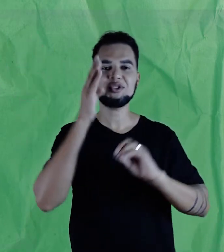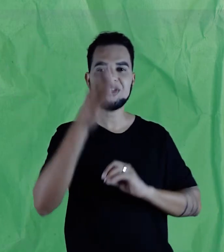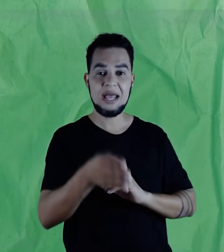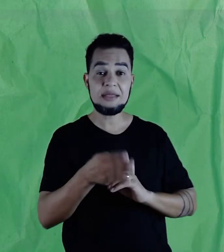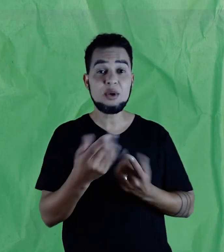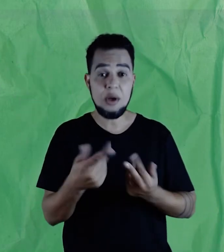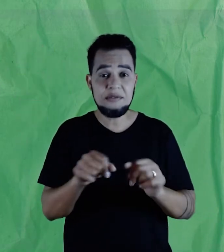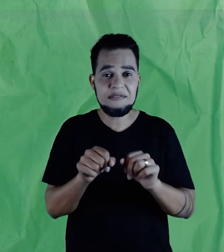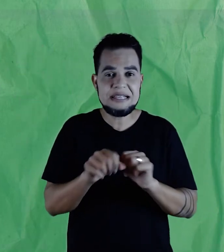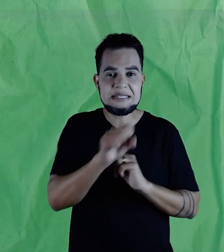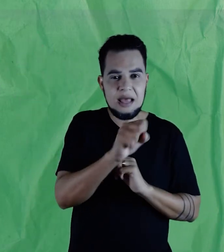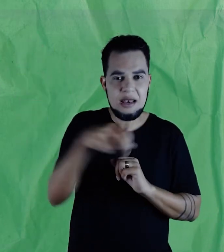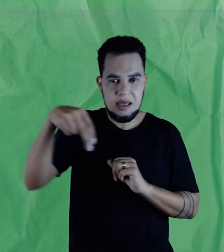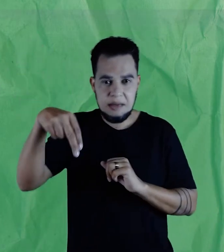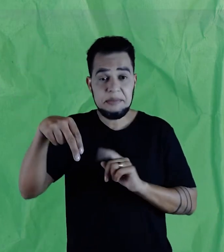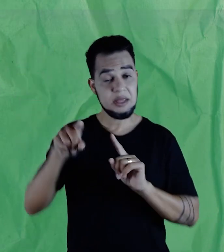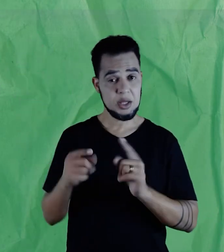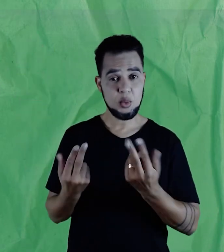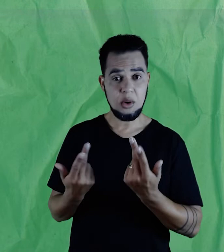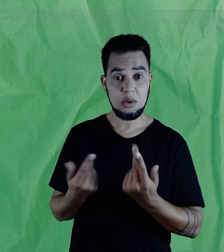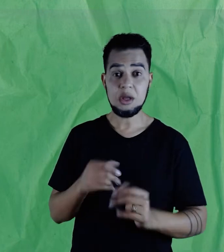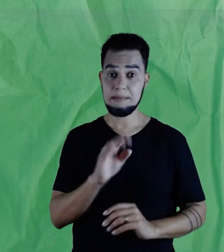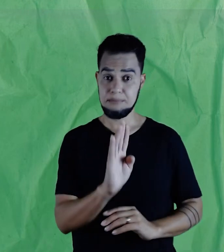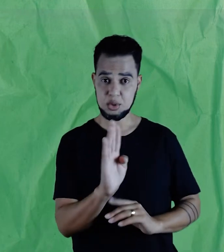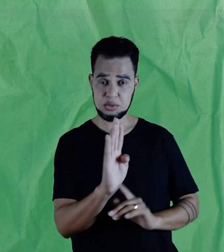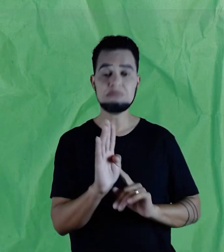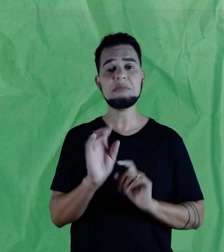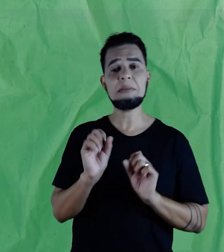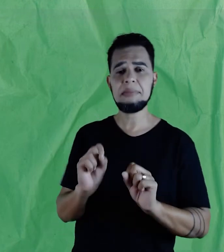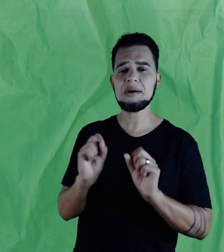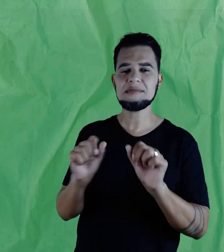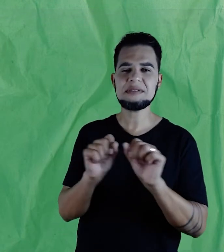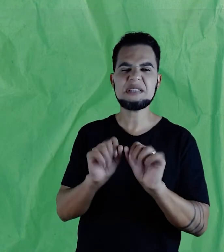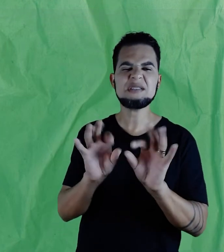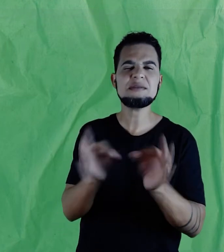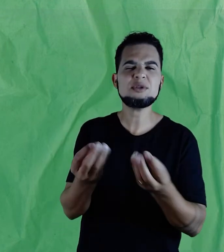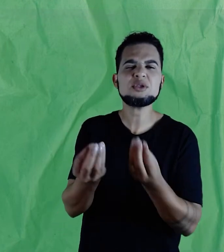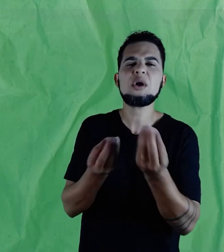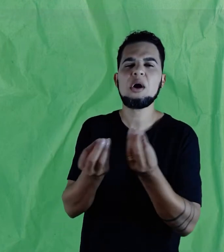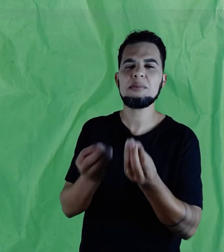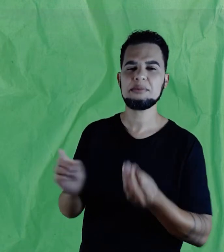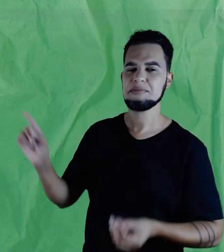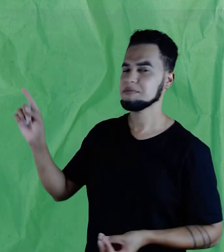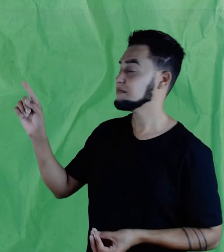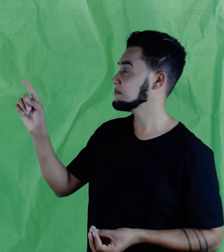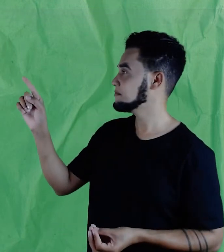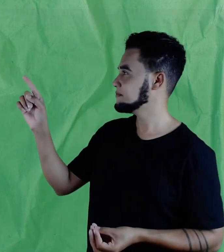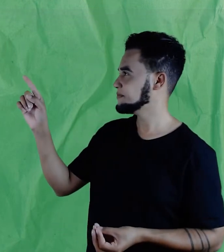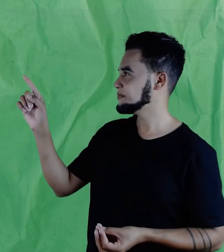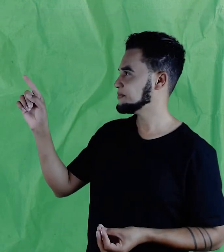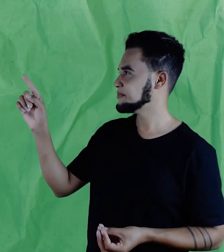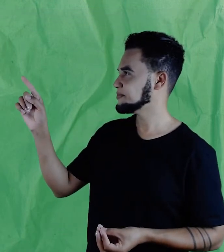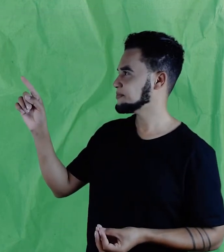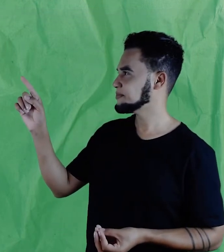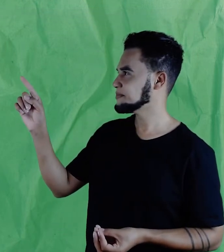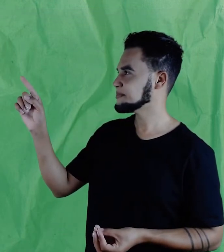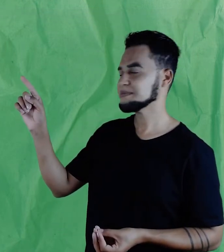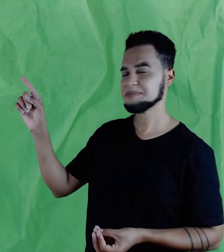Synapse. O button, eu poderia estar fazendo ele simplesmente assim, ó. Const